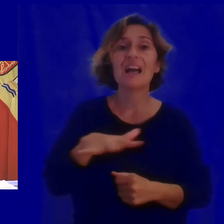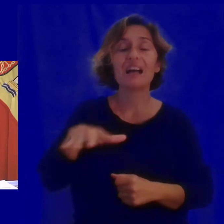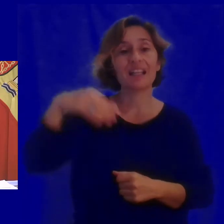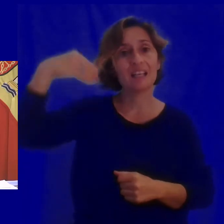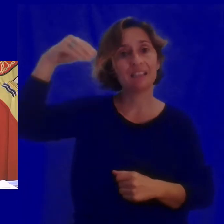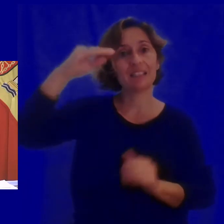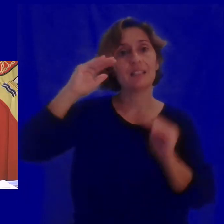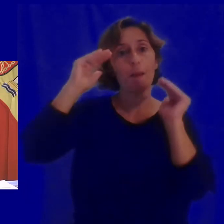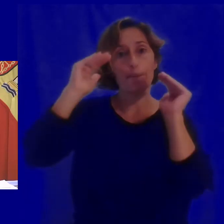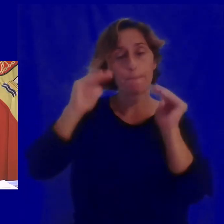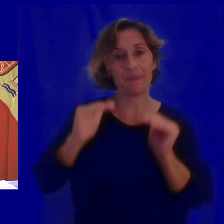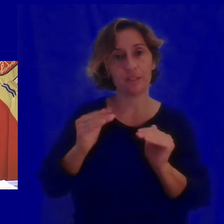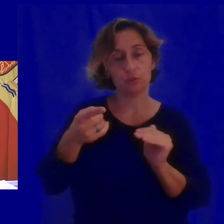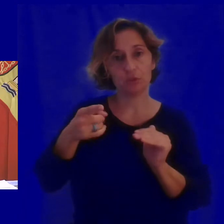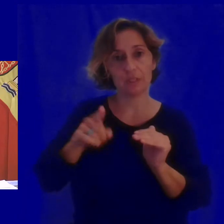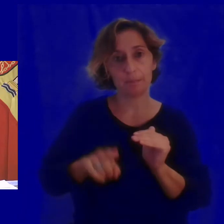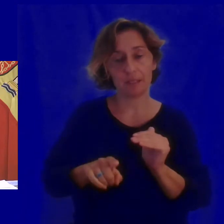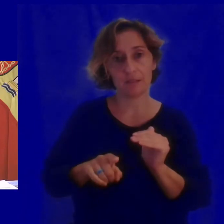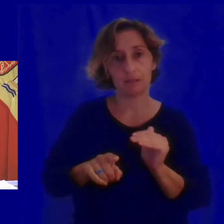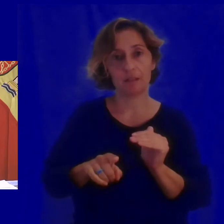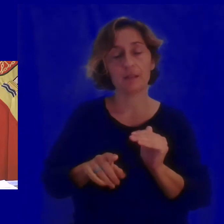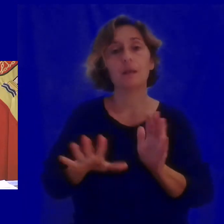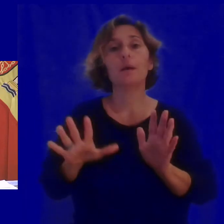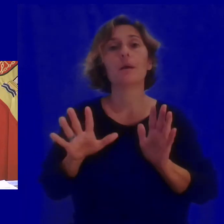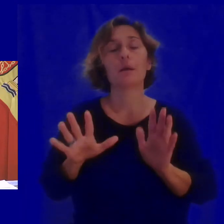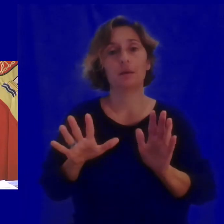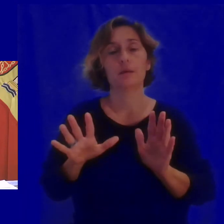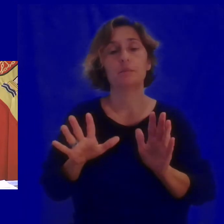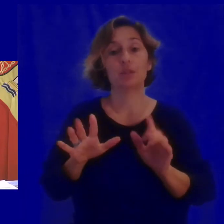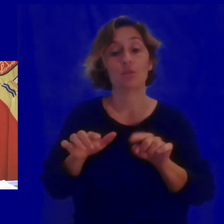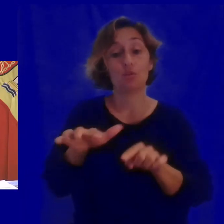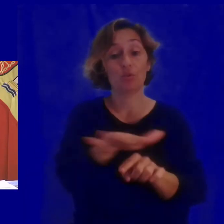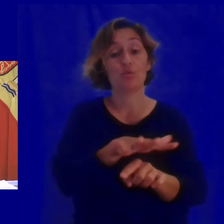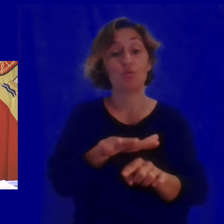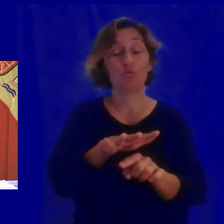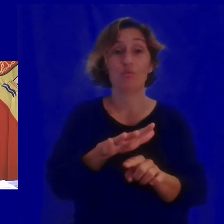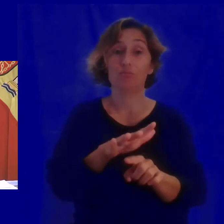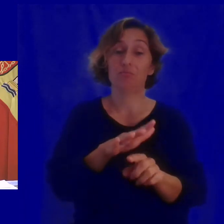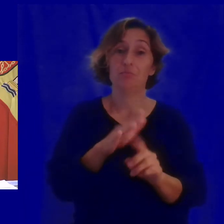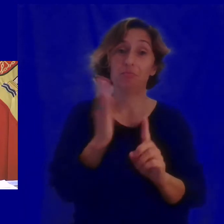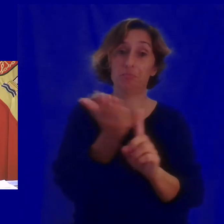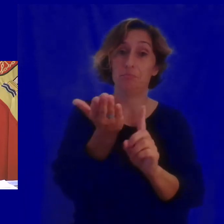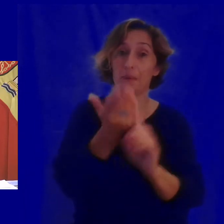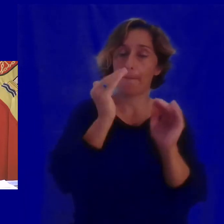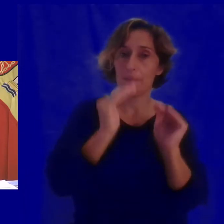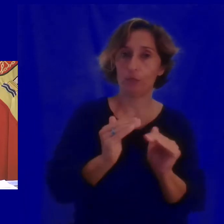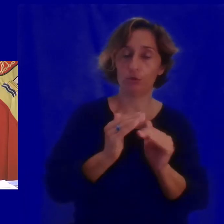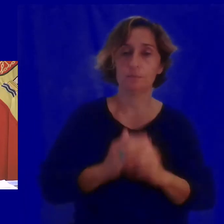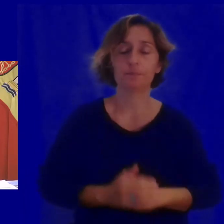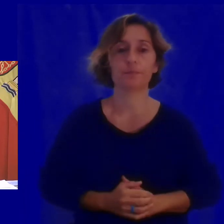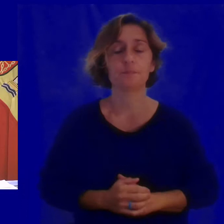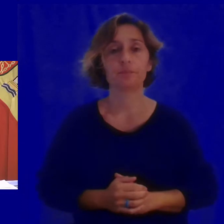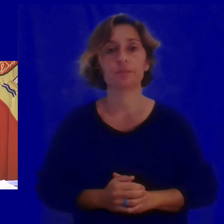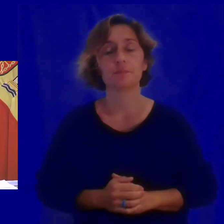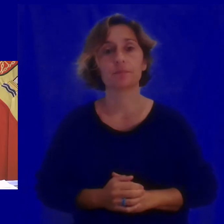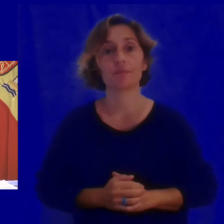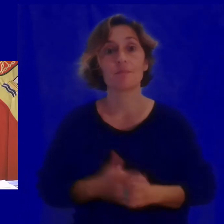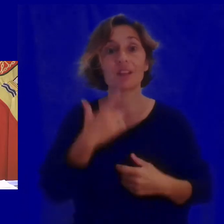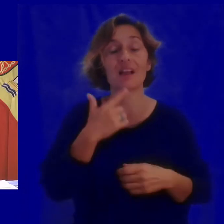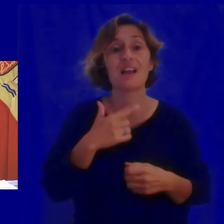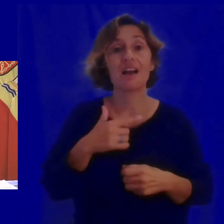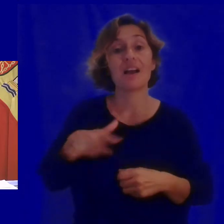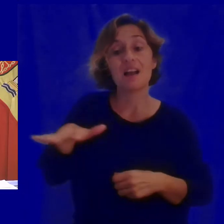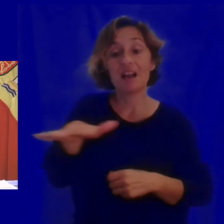pero también era el área que menos tasa de incidencia tenía. De manera que las tres áreas